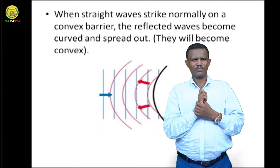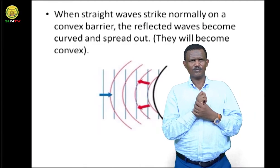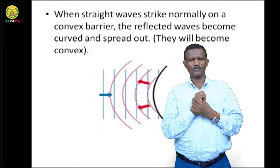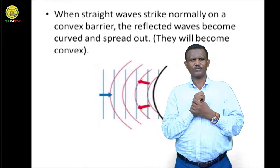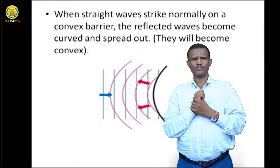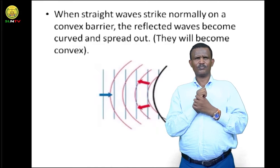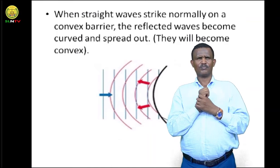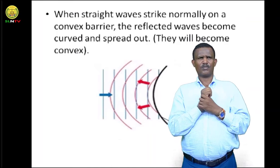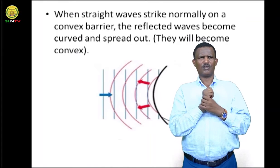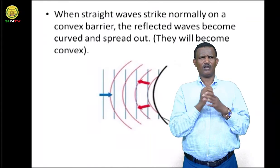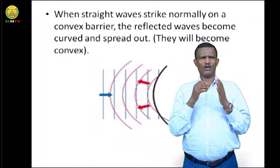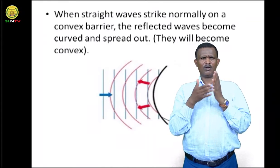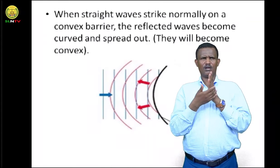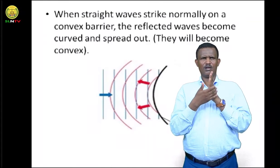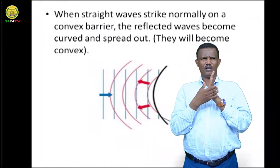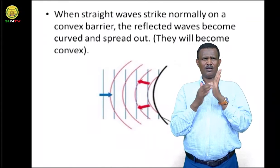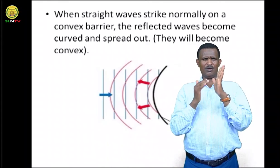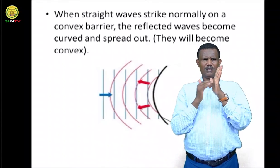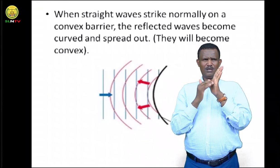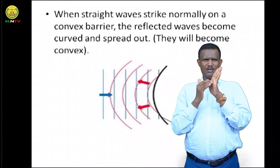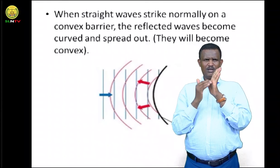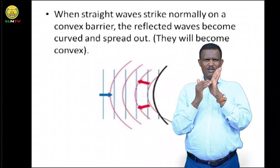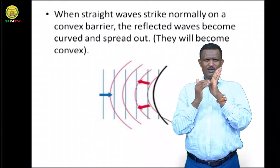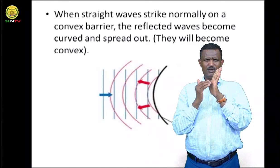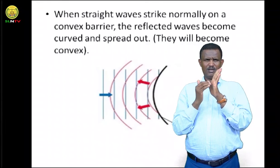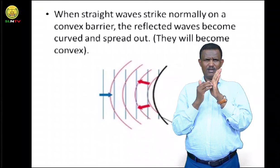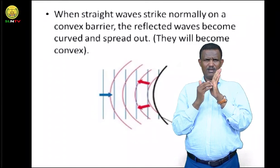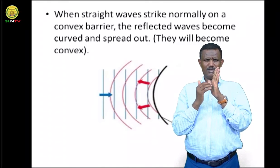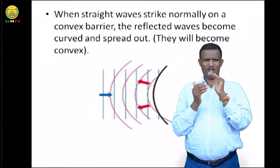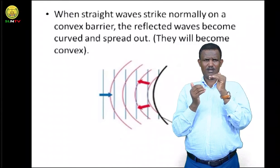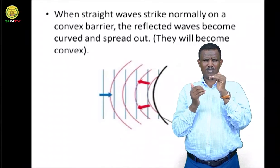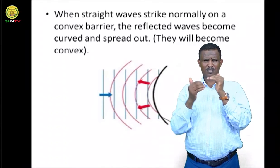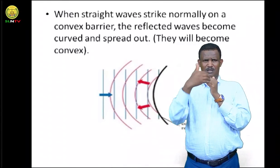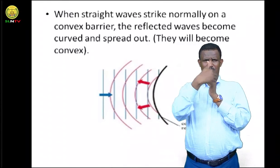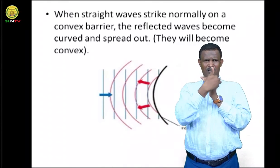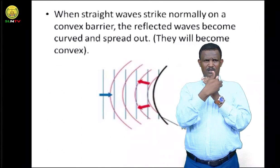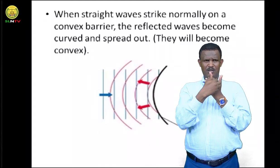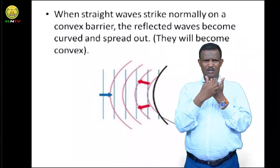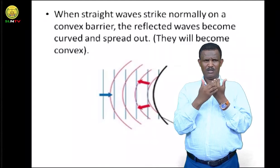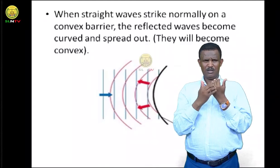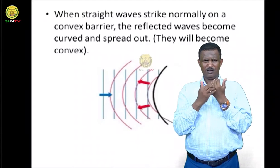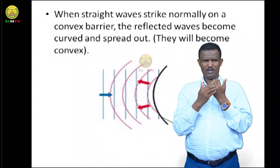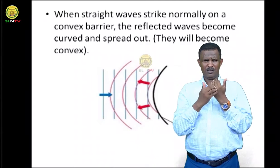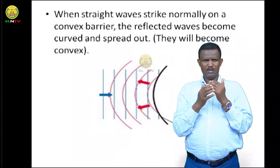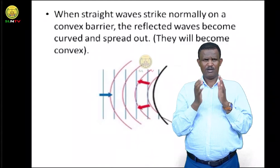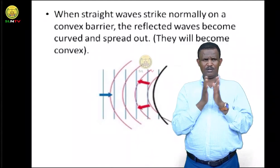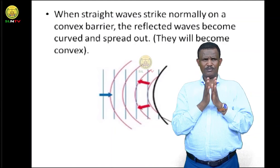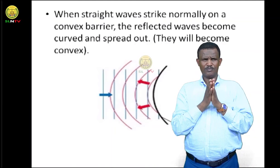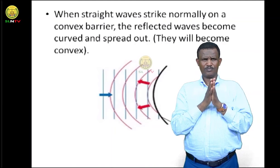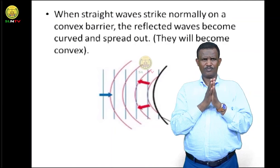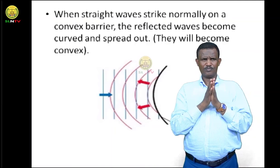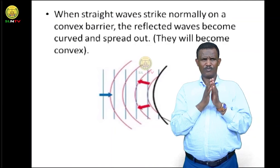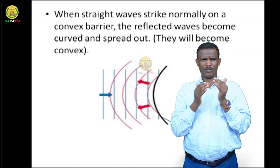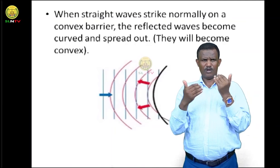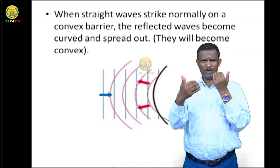qaato dhabarkeegaasoo kale ama gacantaada dhinaca dhabarka aan baabacada ahayn dhinaca kale wave-kii street-ka ahayd hadday